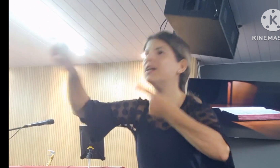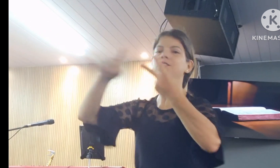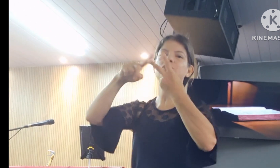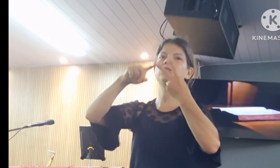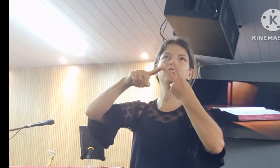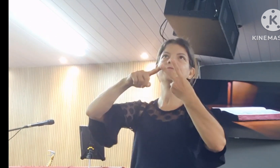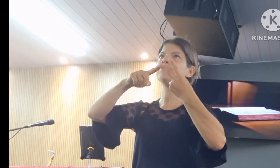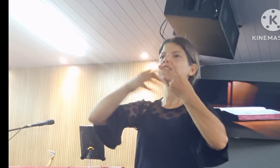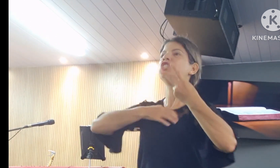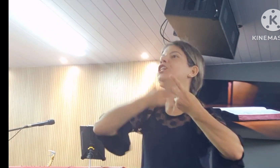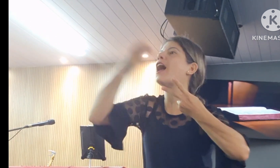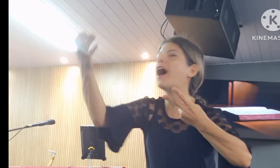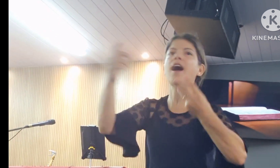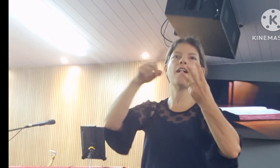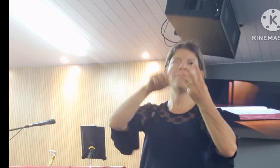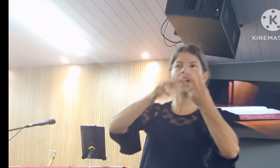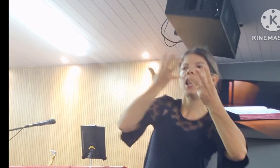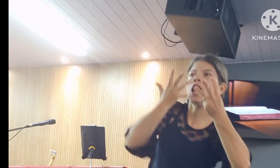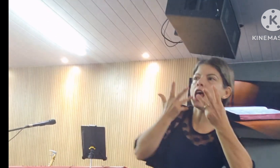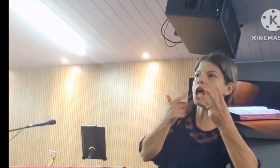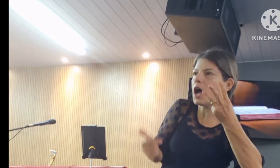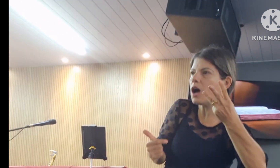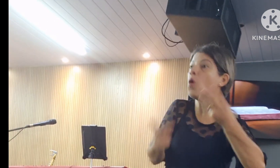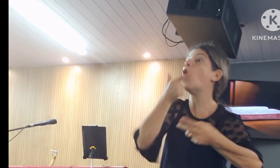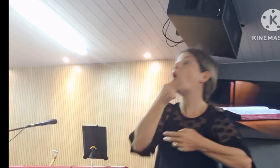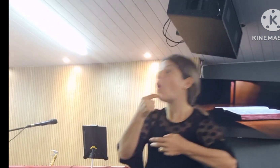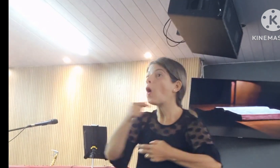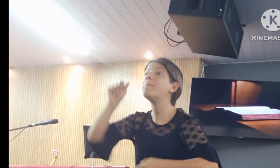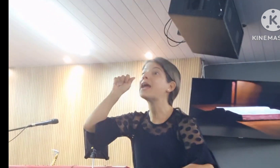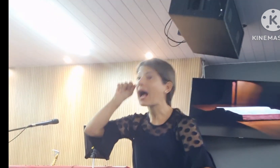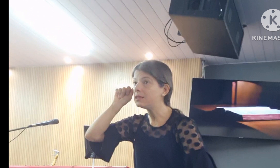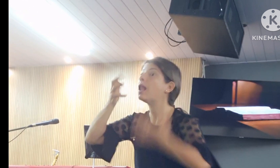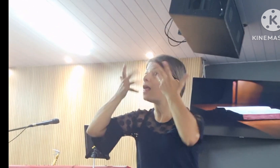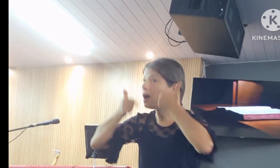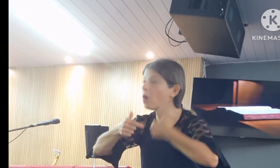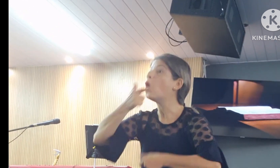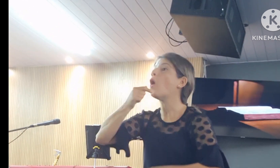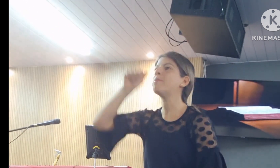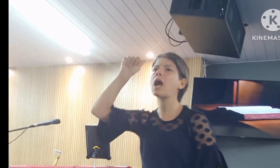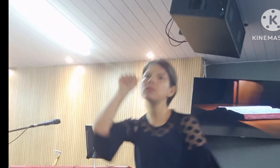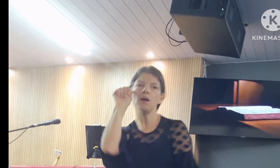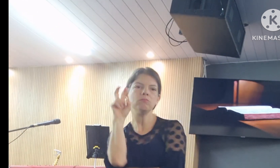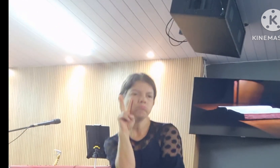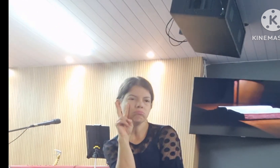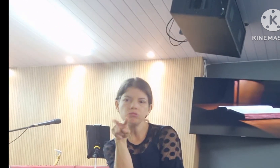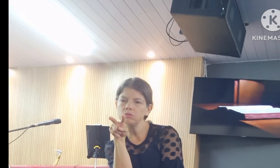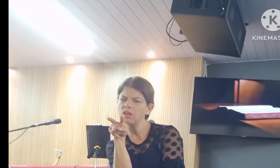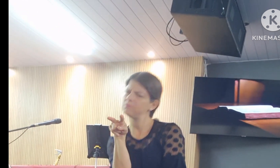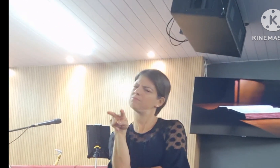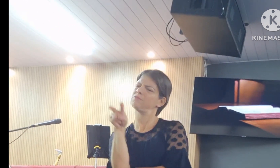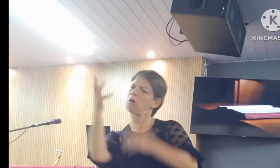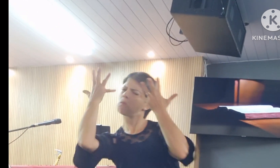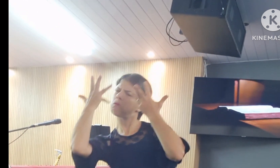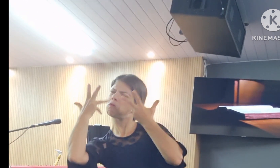animais, ele tinha que ver o comportamento, e olhar para o animal e falar assim: você tem cara, com essa juba,